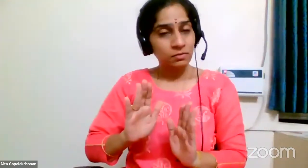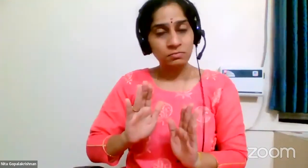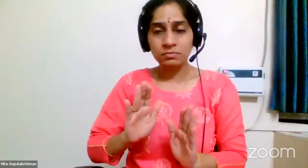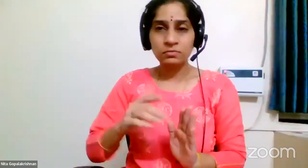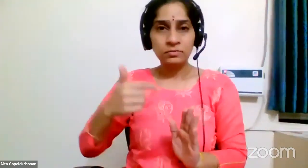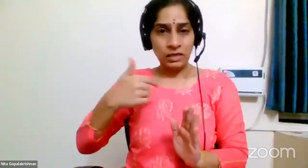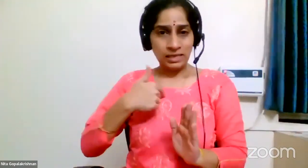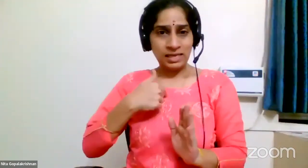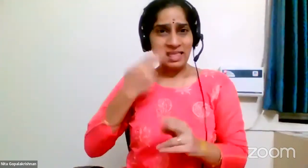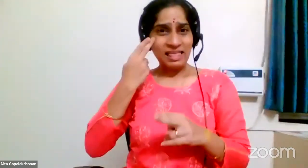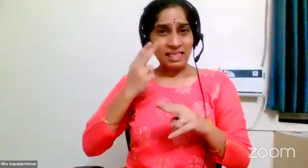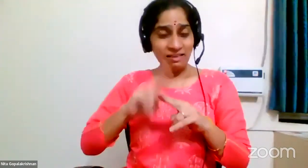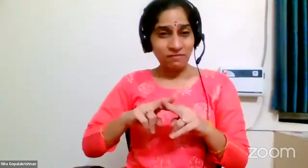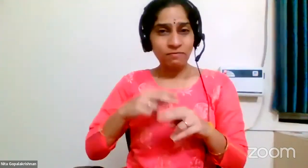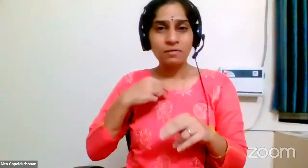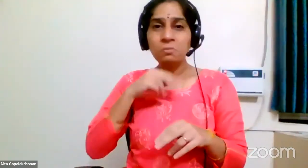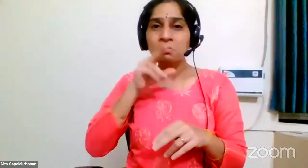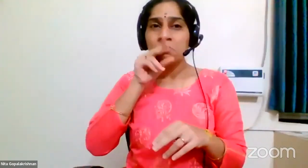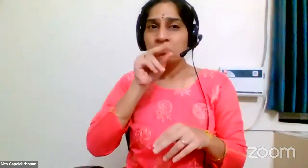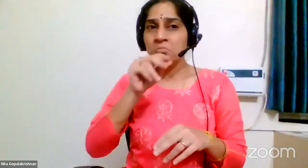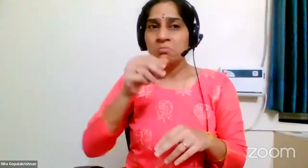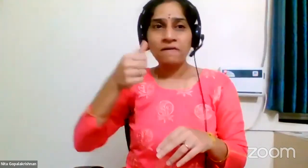भी बोलने लगता है।